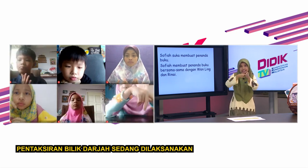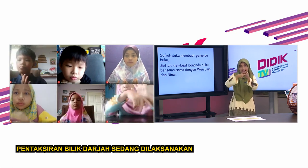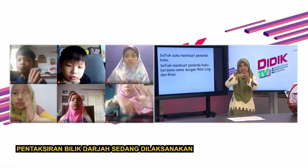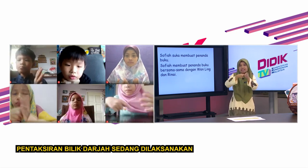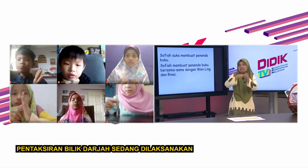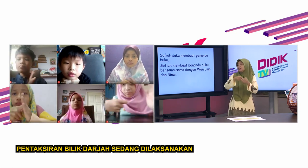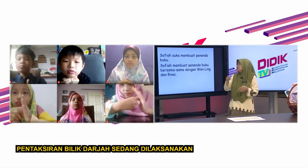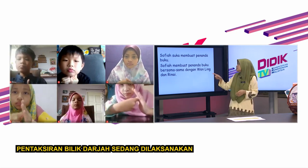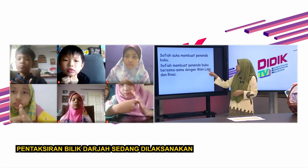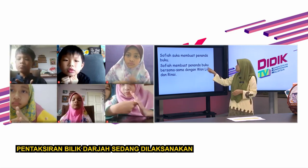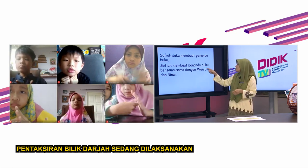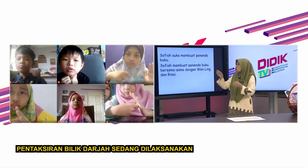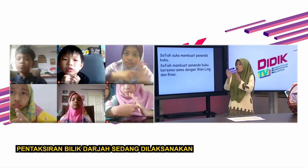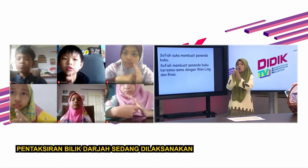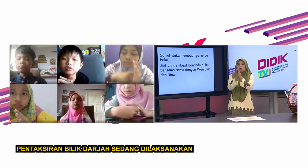penanda